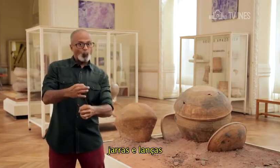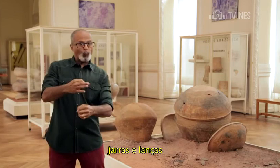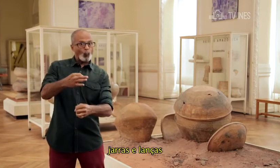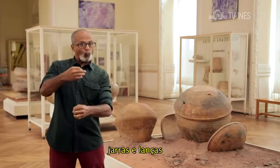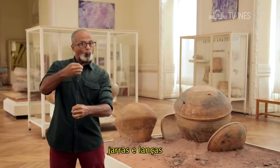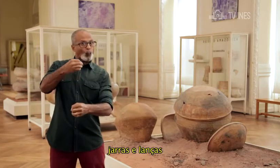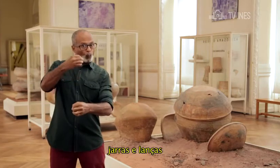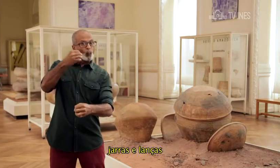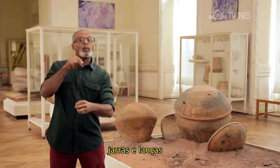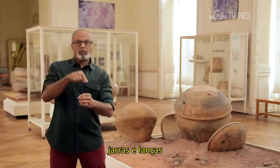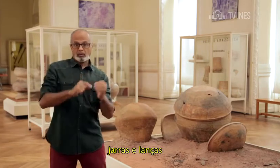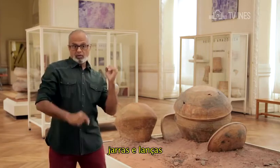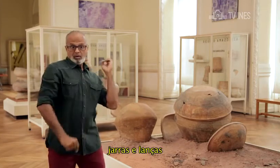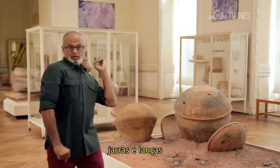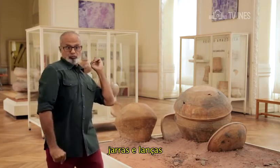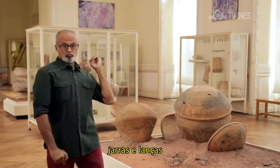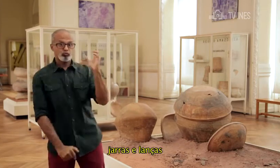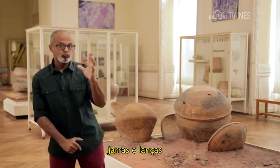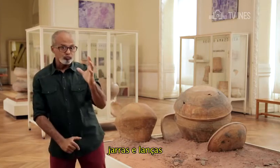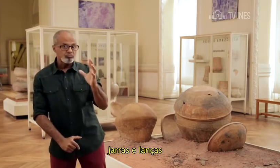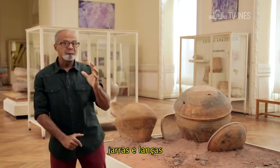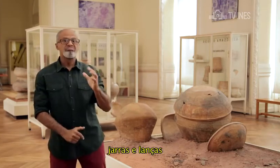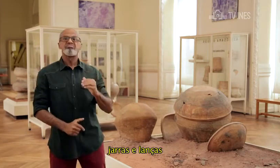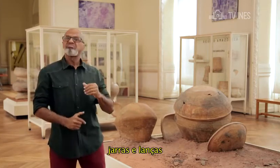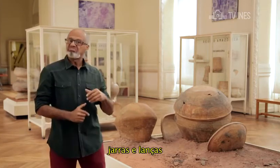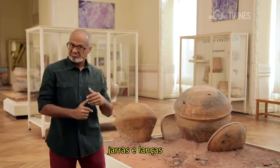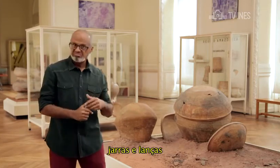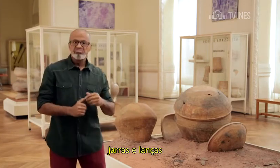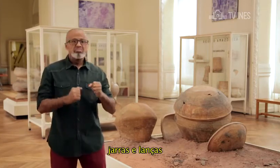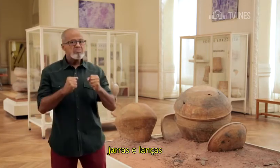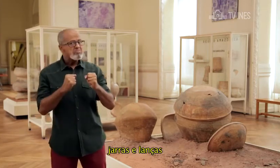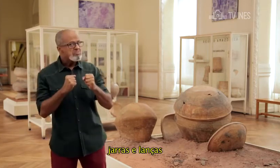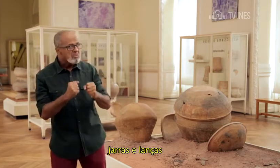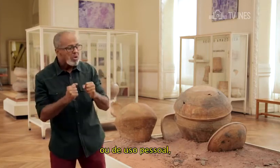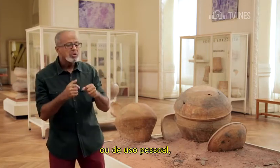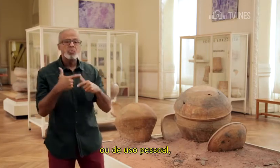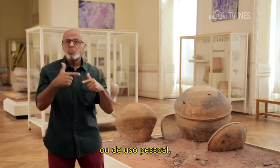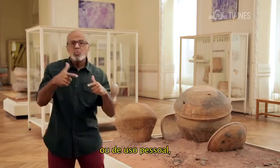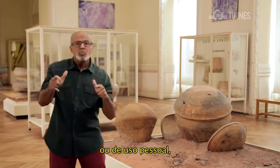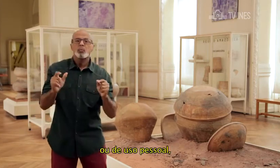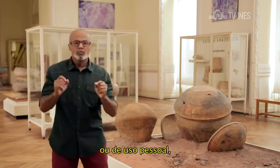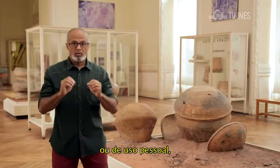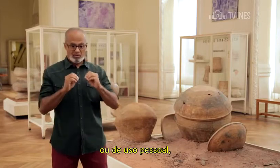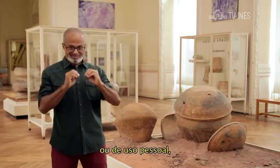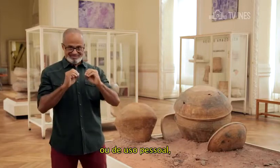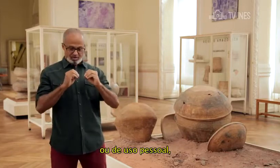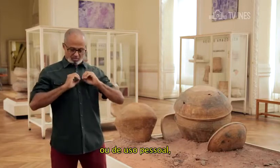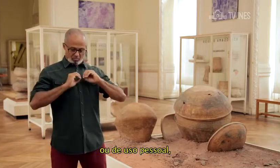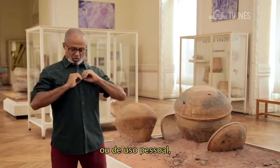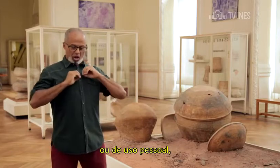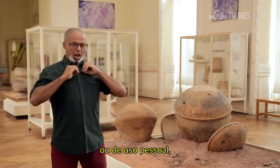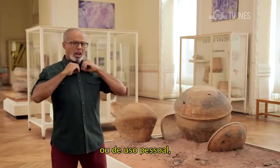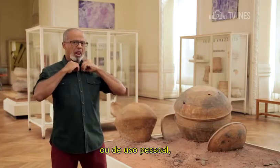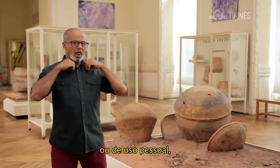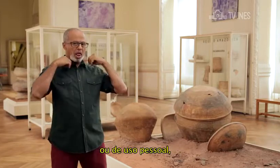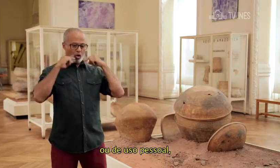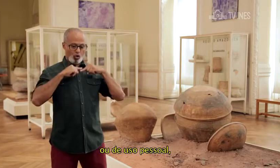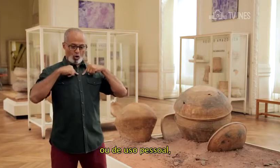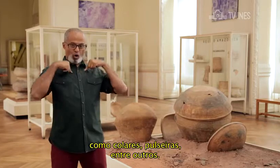Jarras... E lanças... Ou de uso pessoal... Como